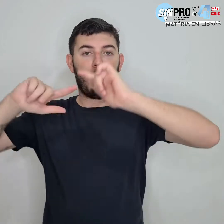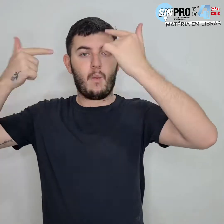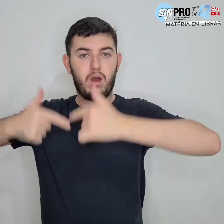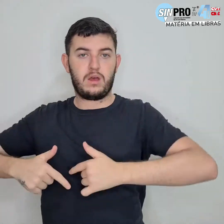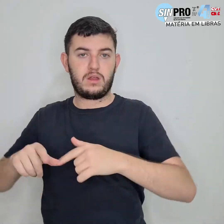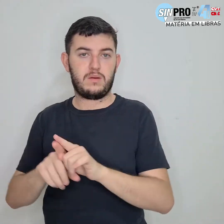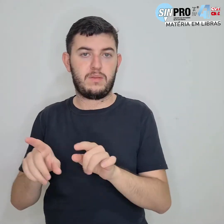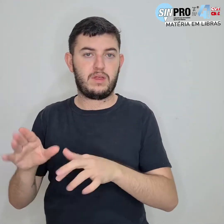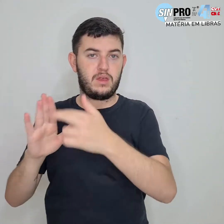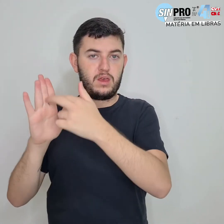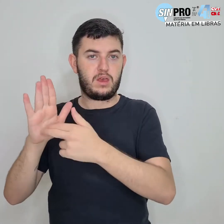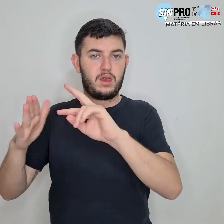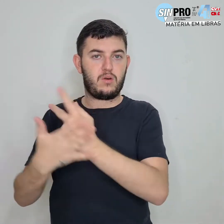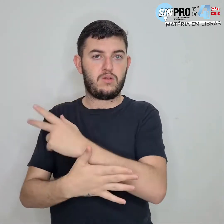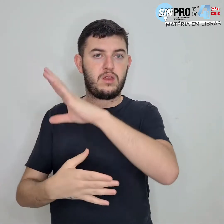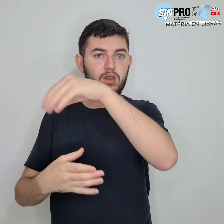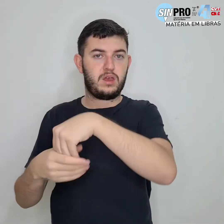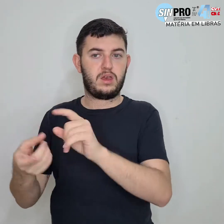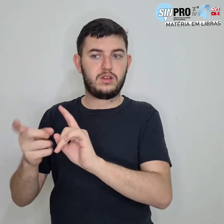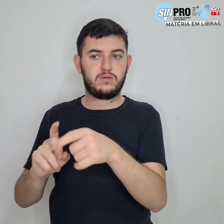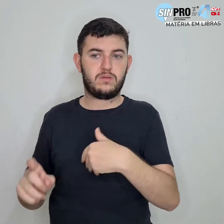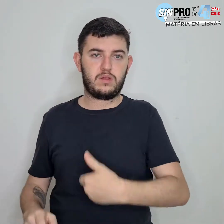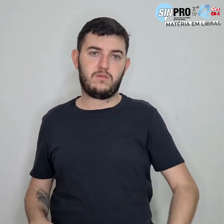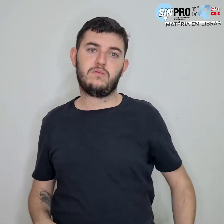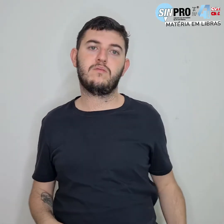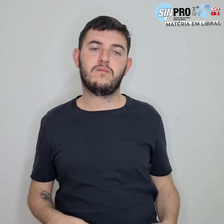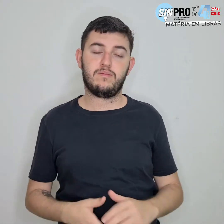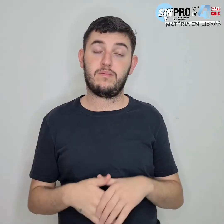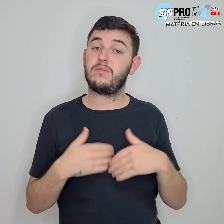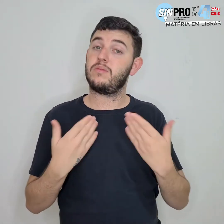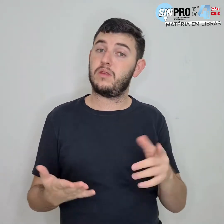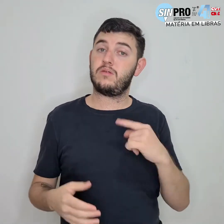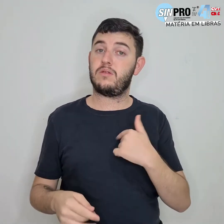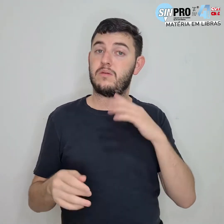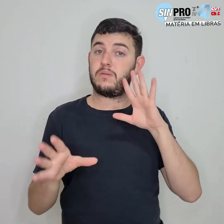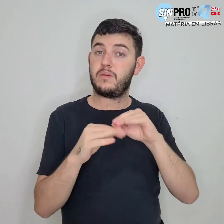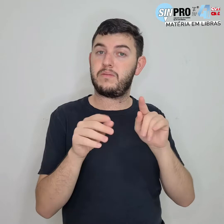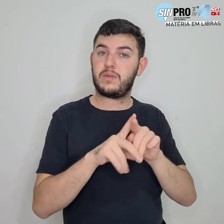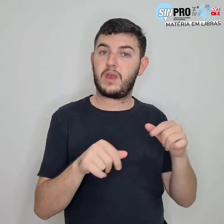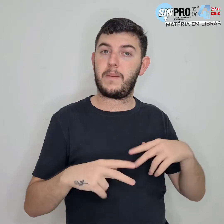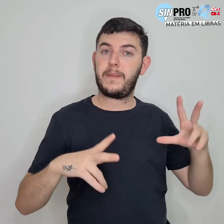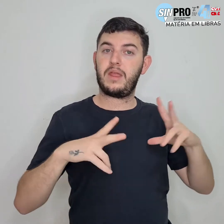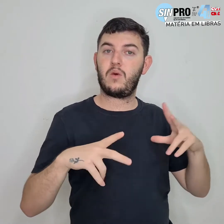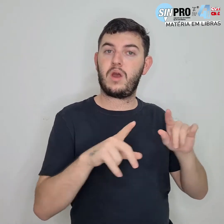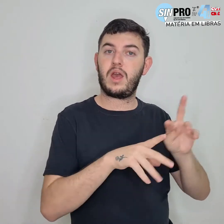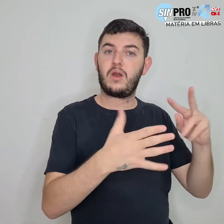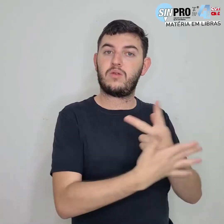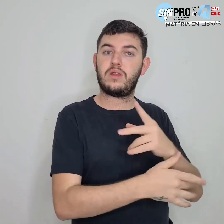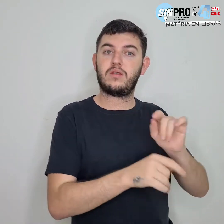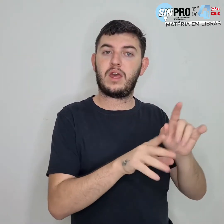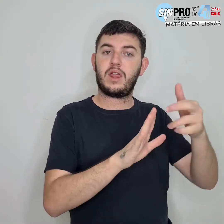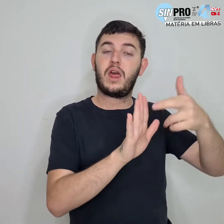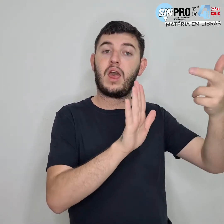regem a administração pública. A impessoalidade é um dos princípios que, juntamente com a legalidade,